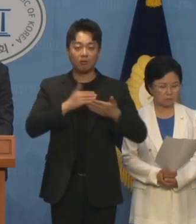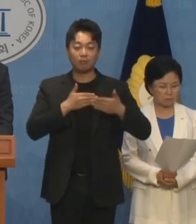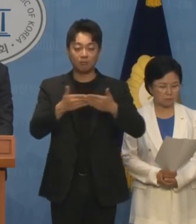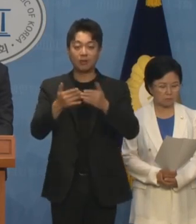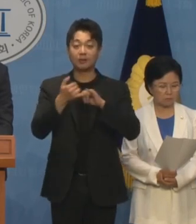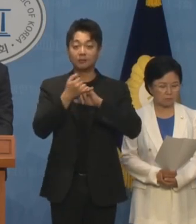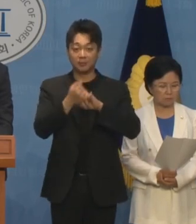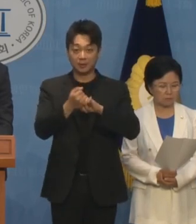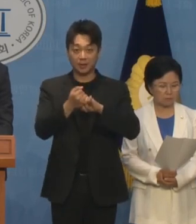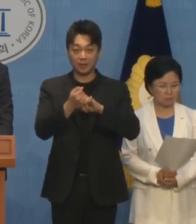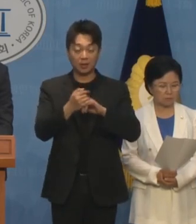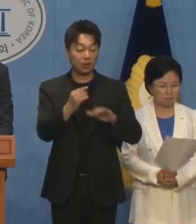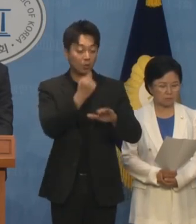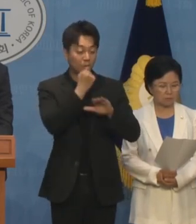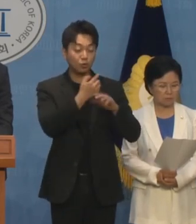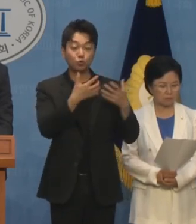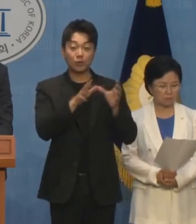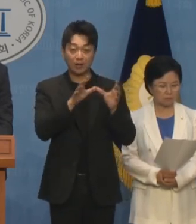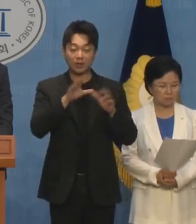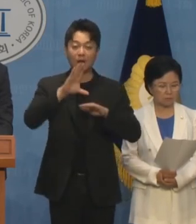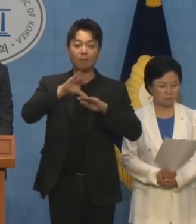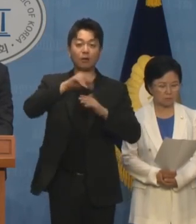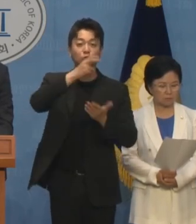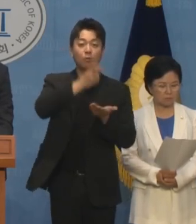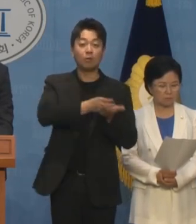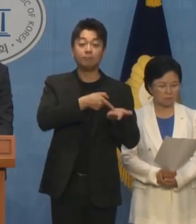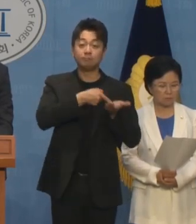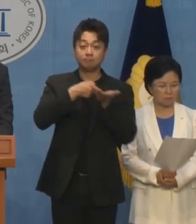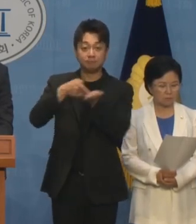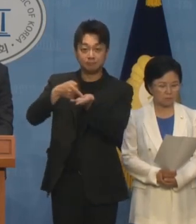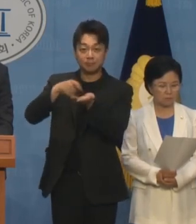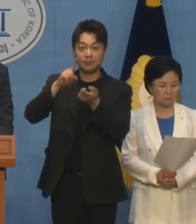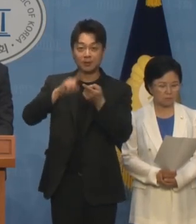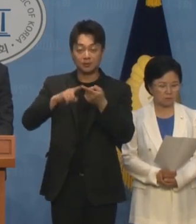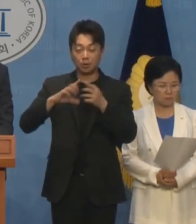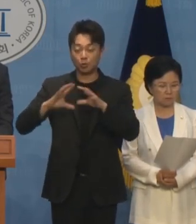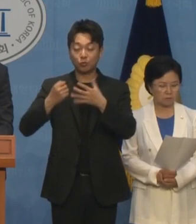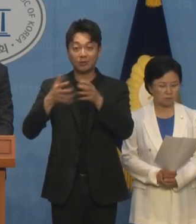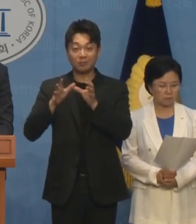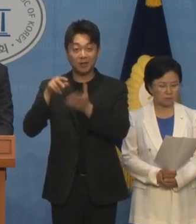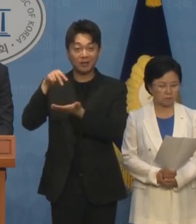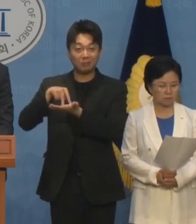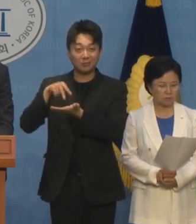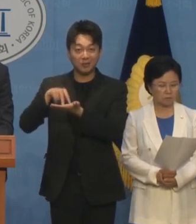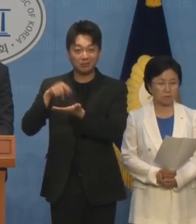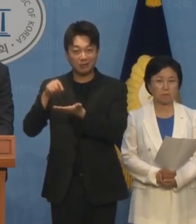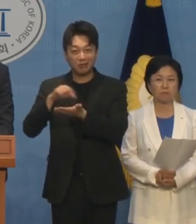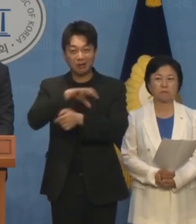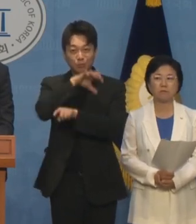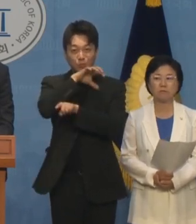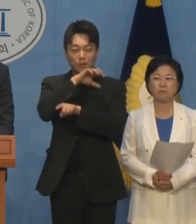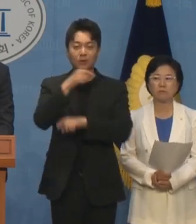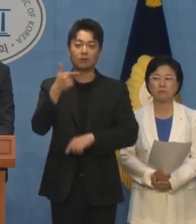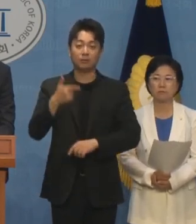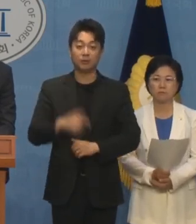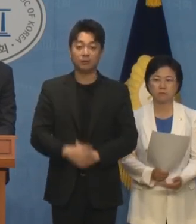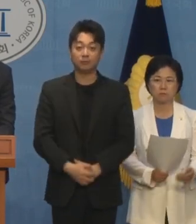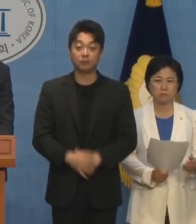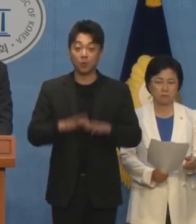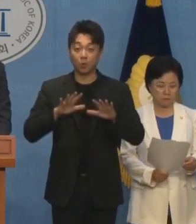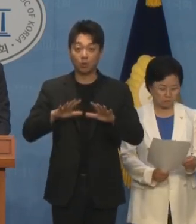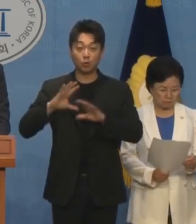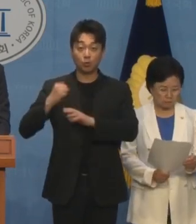더불어민주당 방송 3법 재추진을 두고 여권의 반응이 지나치게 날카롭습니다. 오늘